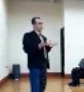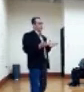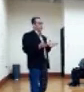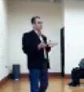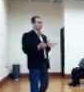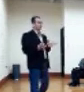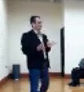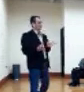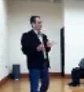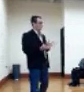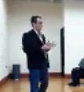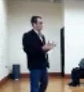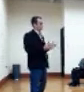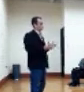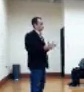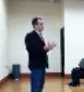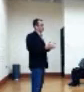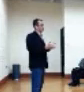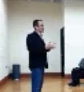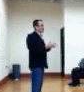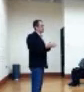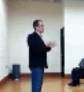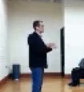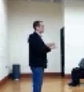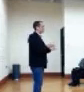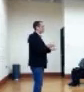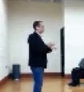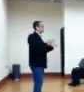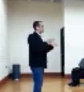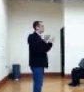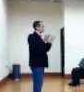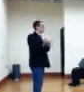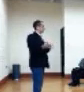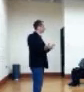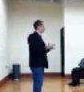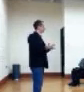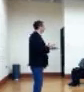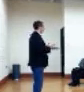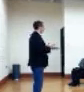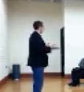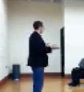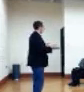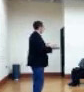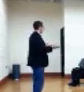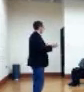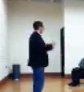técnica, la metíamos en una base de datos para después hacer un análisis de frecuencias,